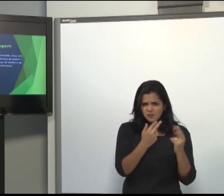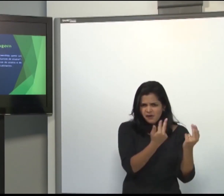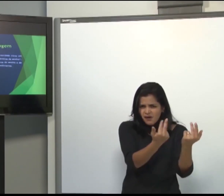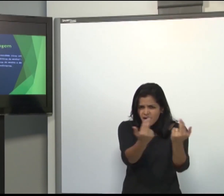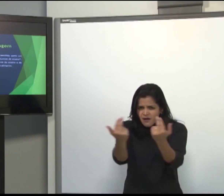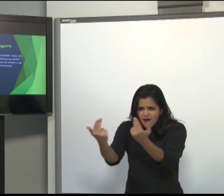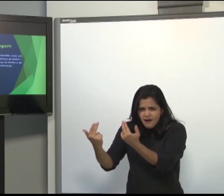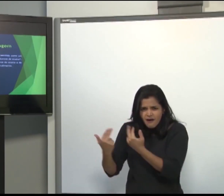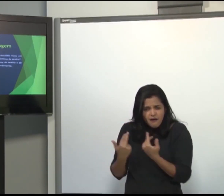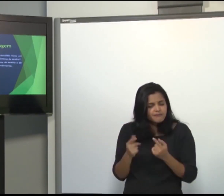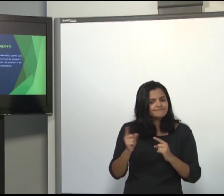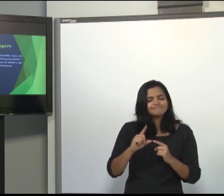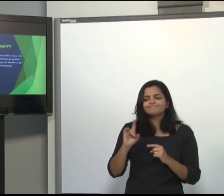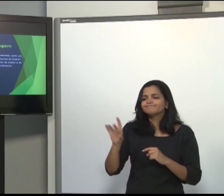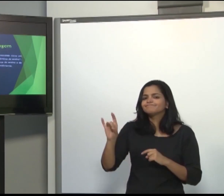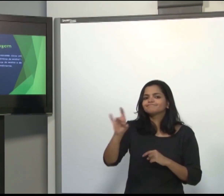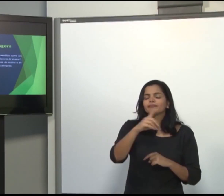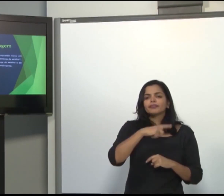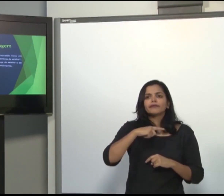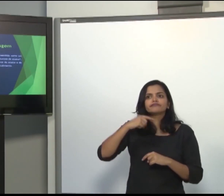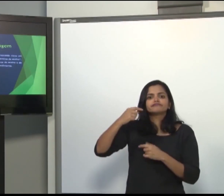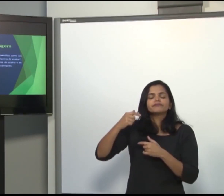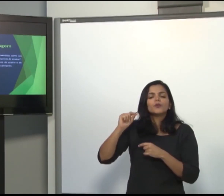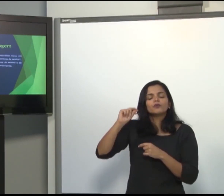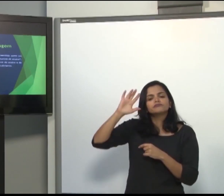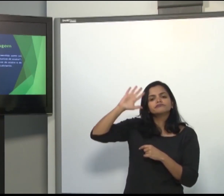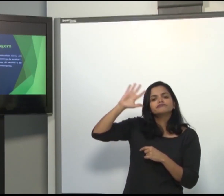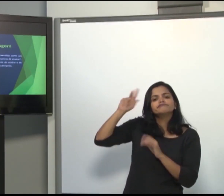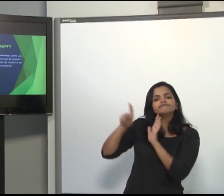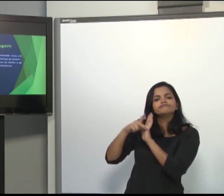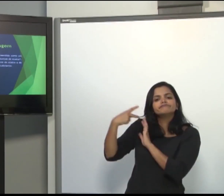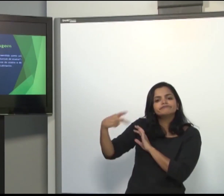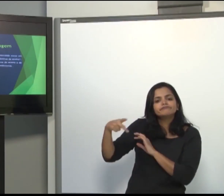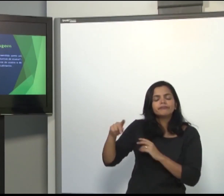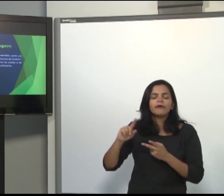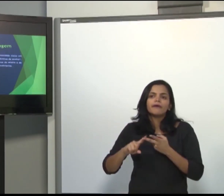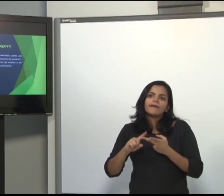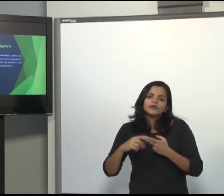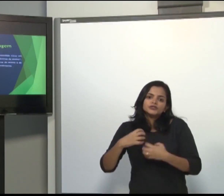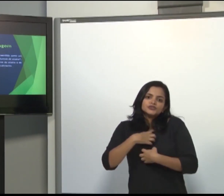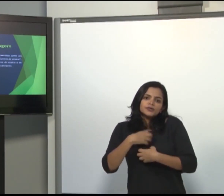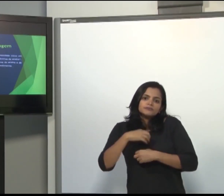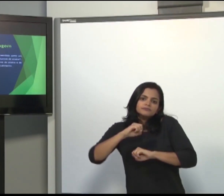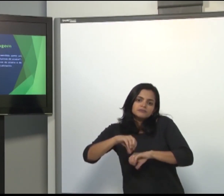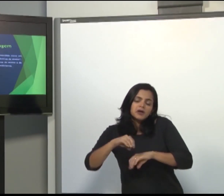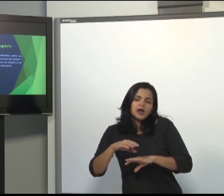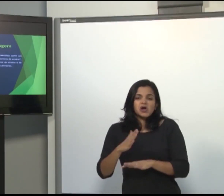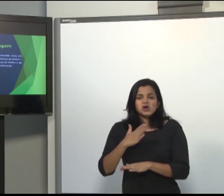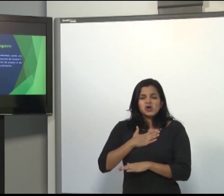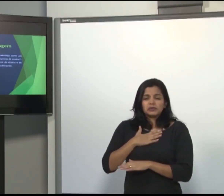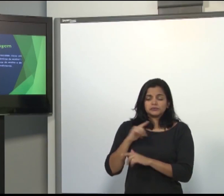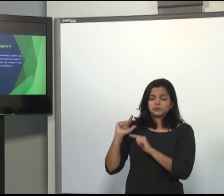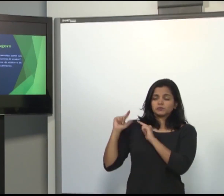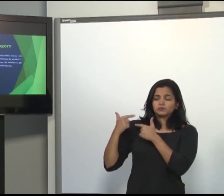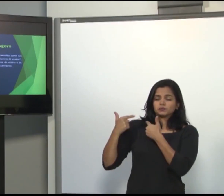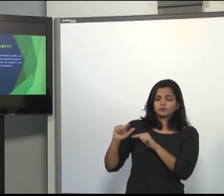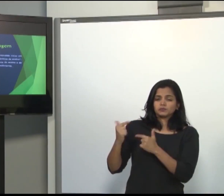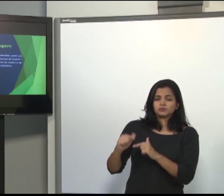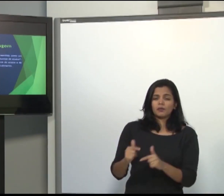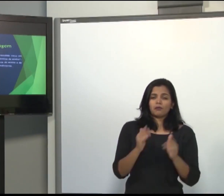sua metodologia, tem suas teorias, tem o seu jeito de ensinar. Alguns são tradicionais, outros mais